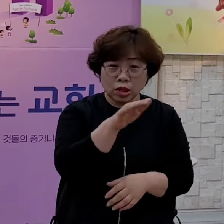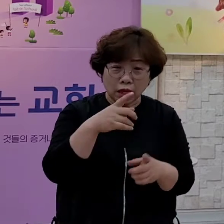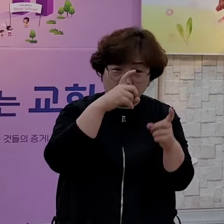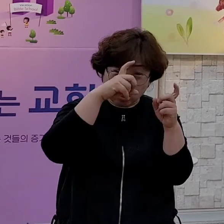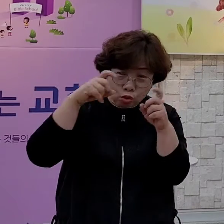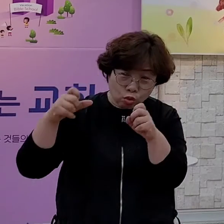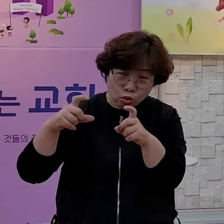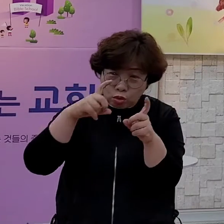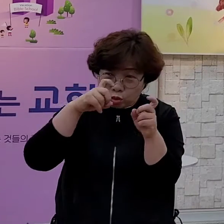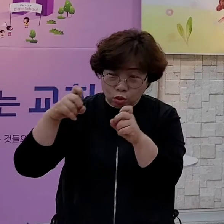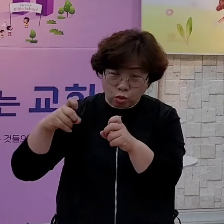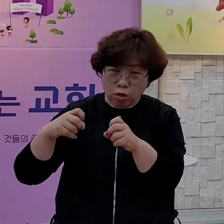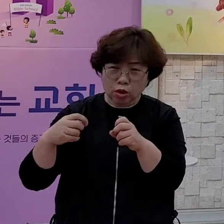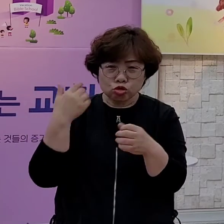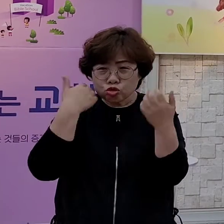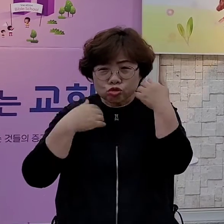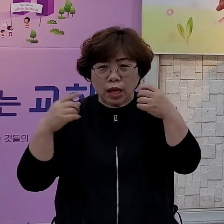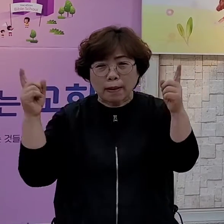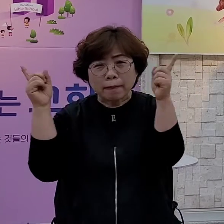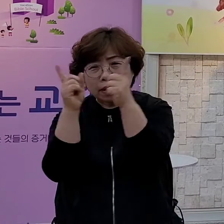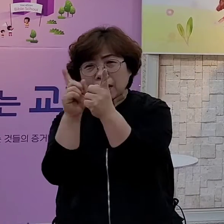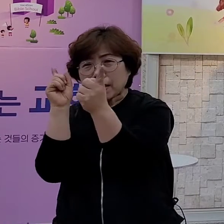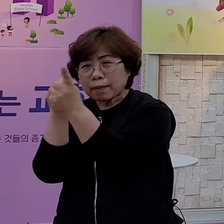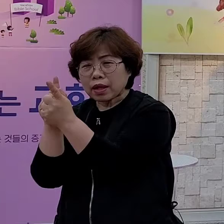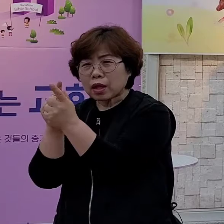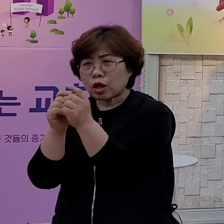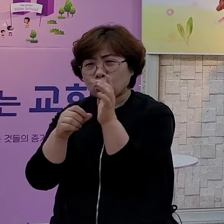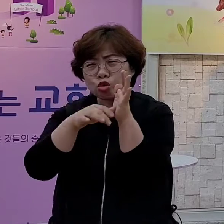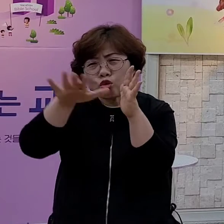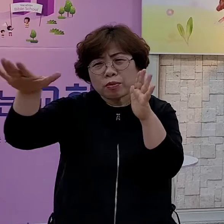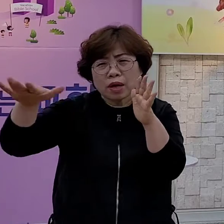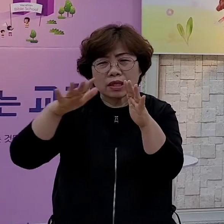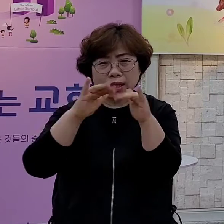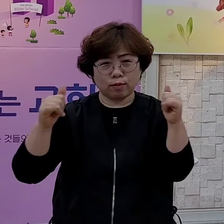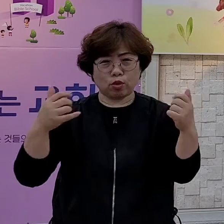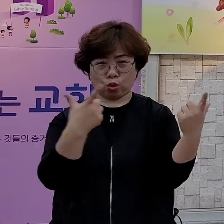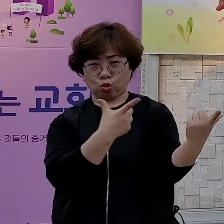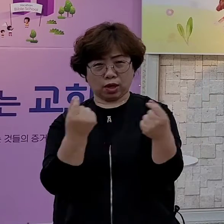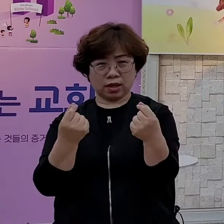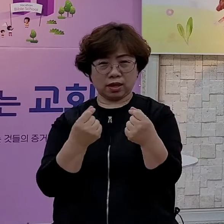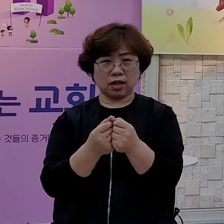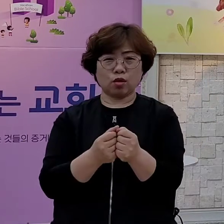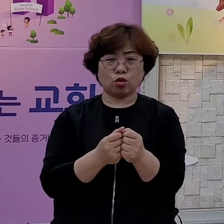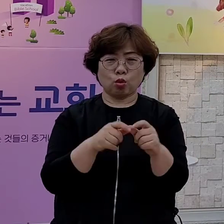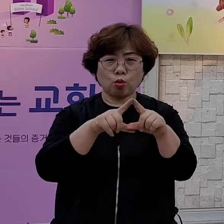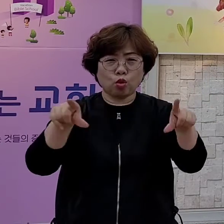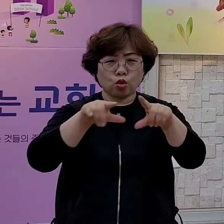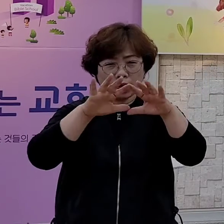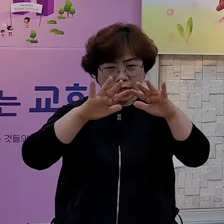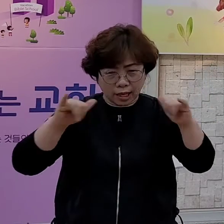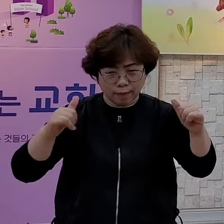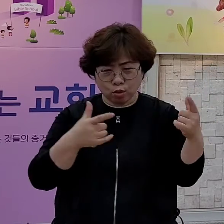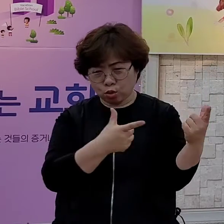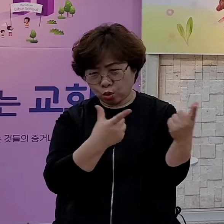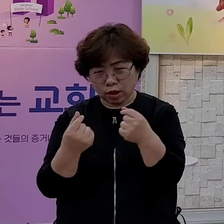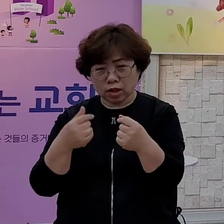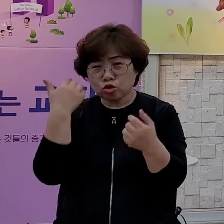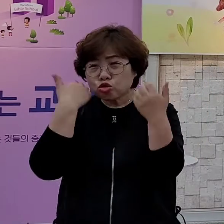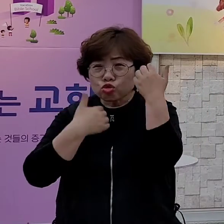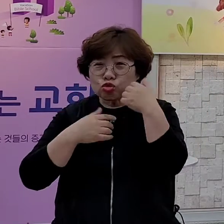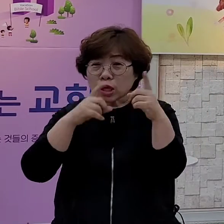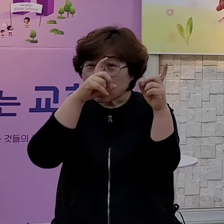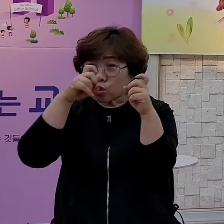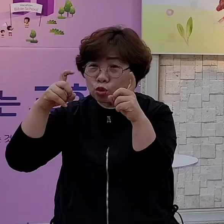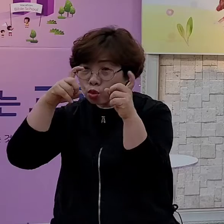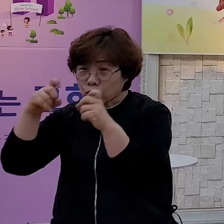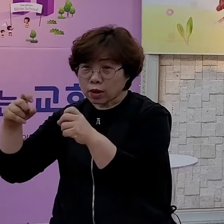유혹을 어떻게 하면 누구나 당하고, 뭐 우리 유명한 사람들도 막 추풍 낙엽처럼 이렇게 떨어지는 이 상황에서 어떻게 하면 우리가